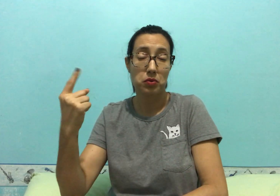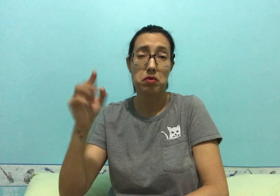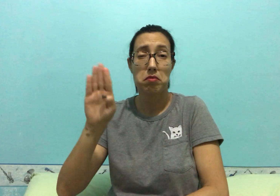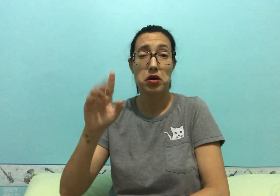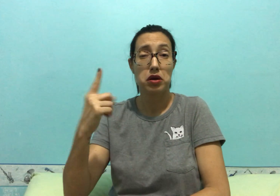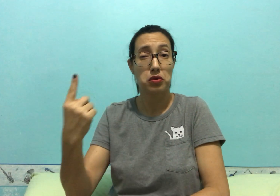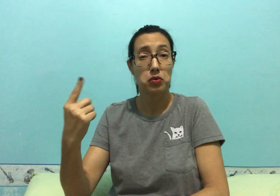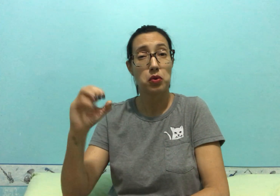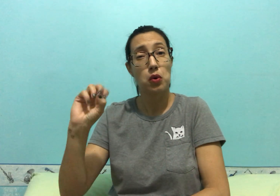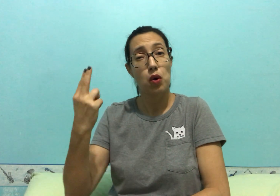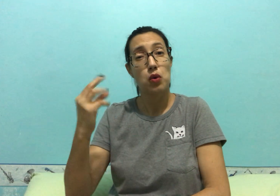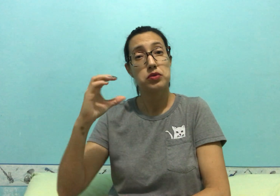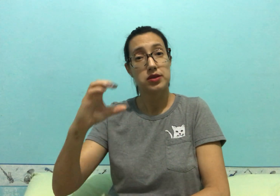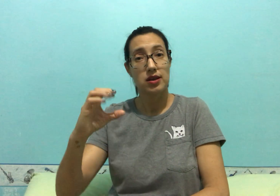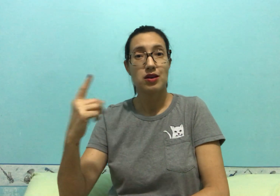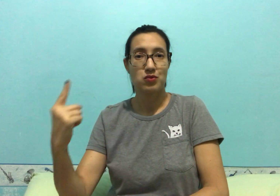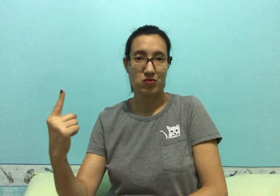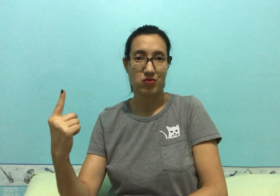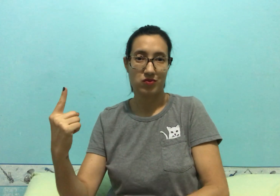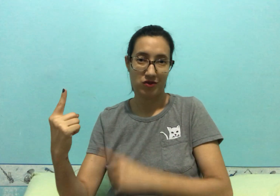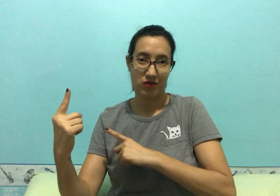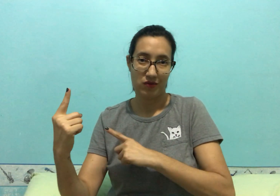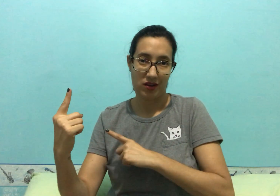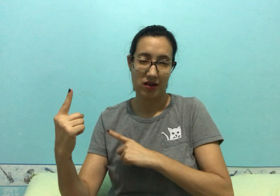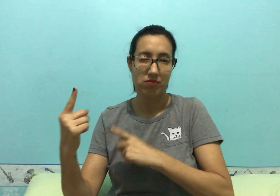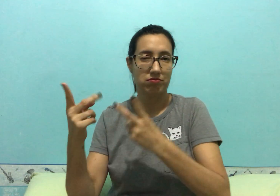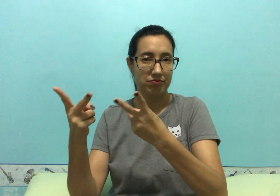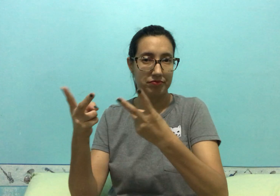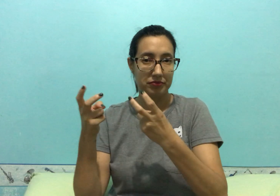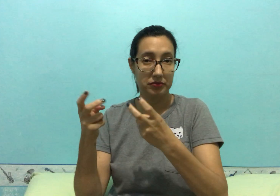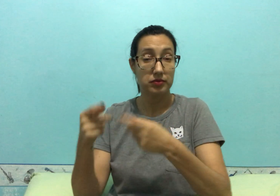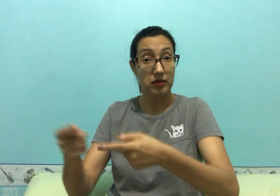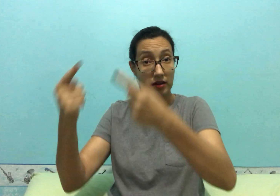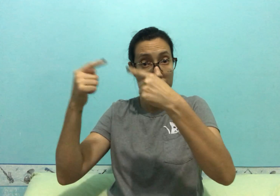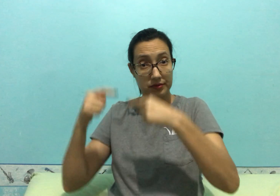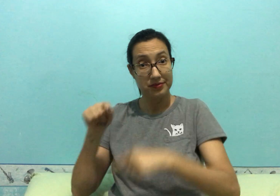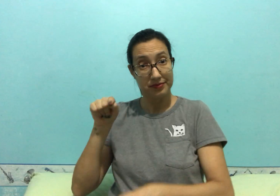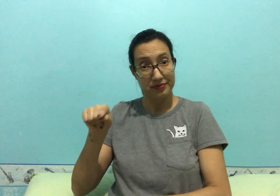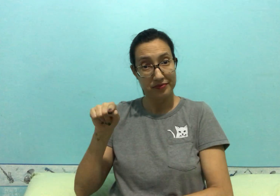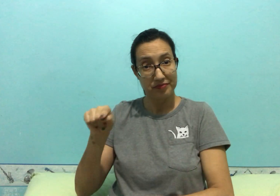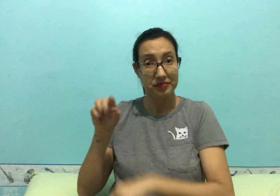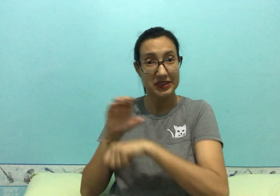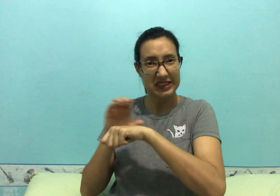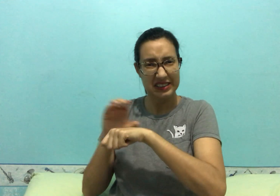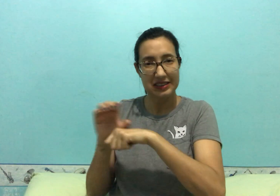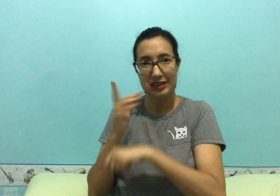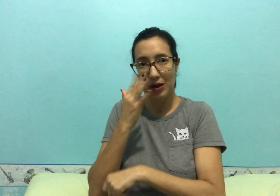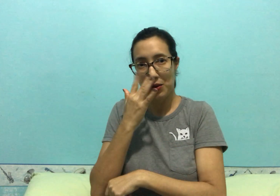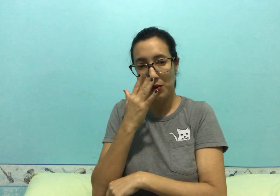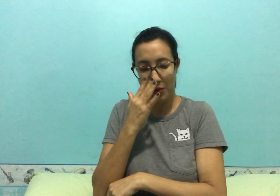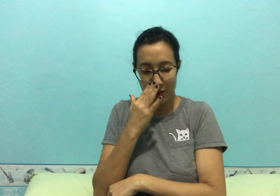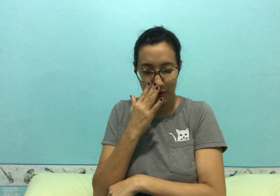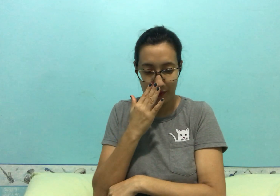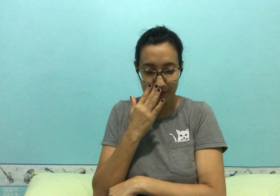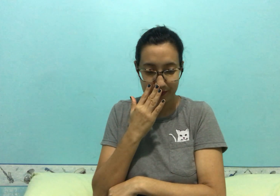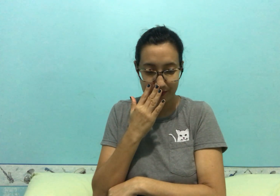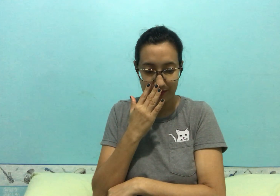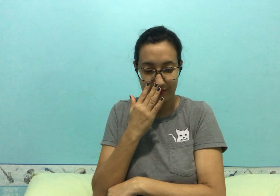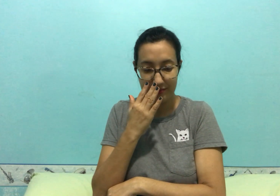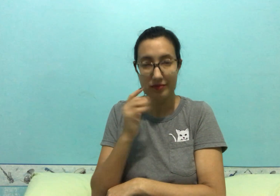C em 1. Já está me dizendo. Só que aqui agora, esta equação com essa barra aqui, ó, ela vai me dizer